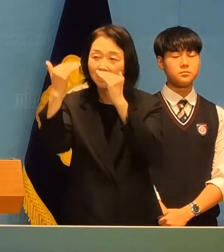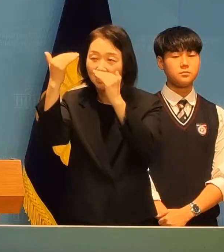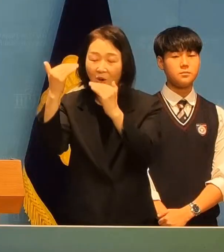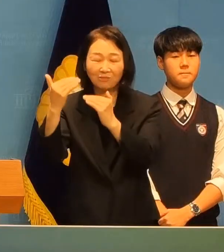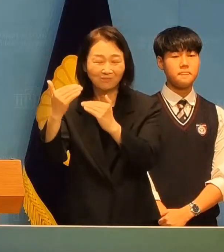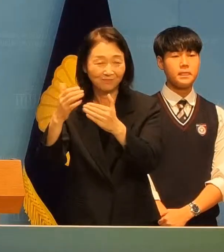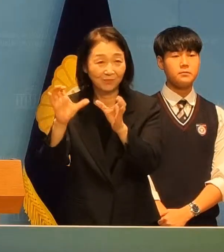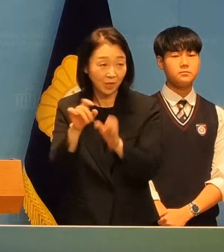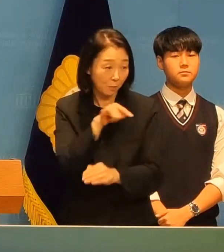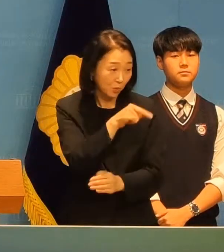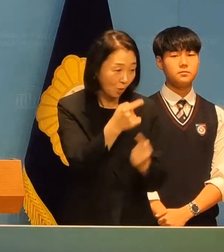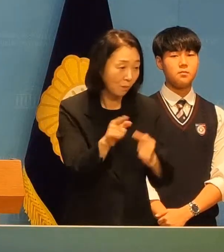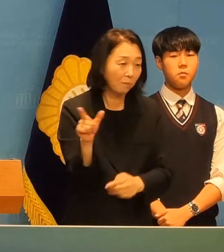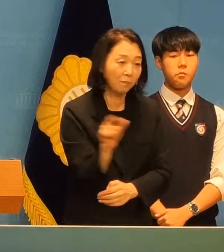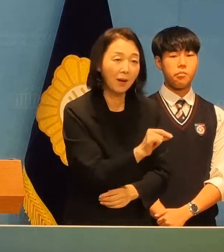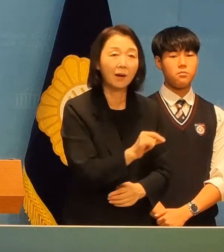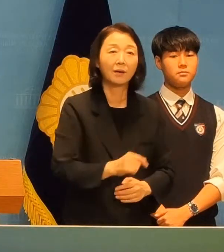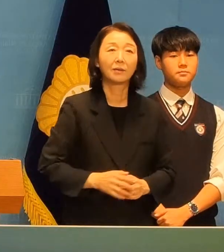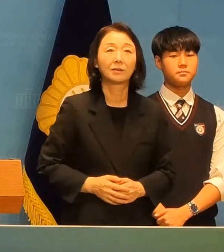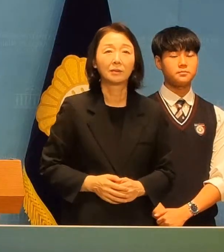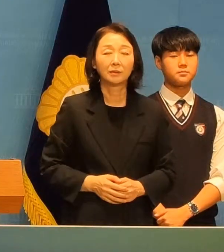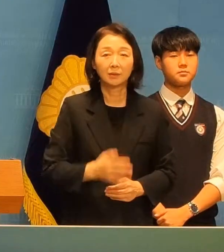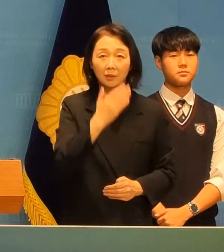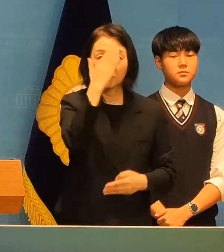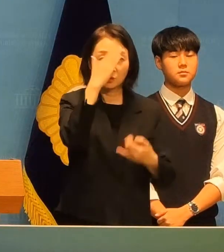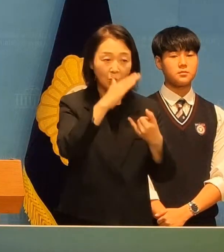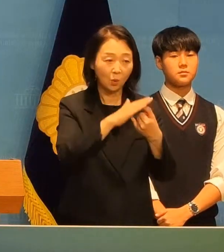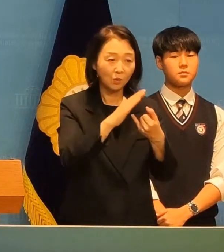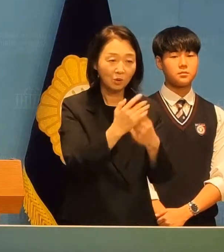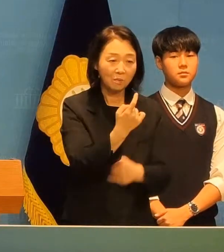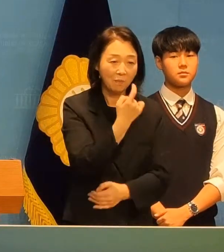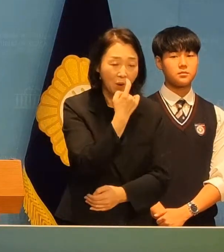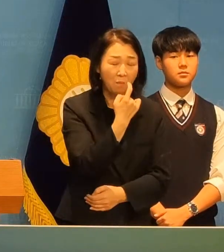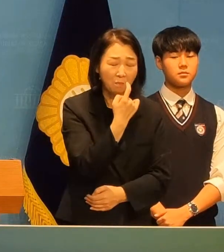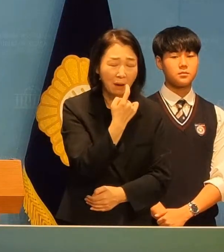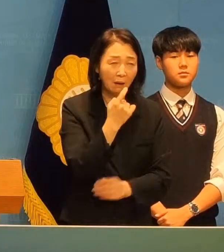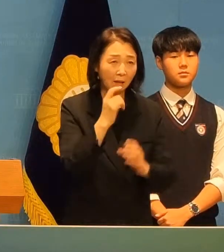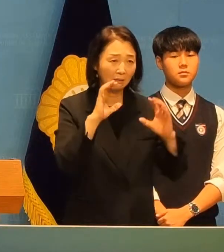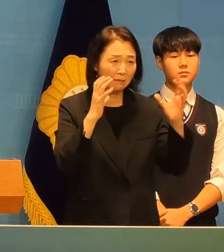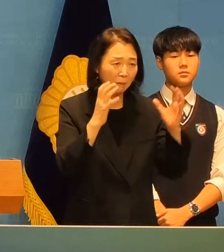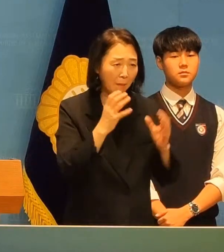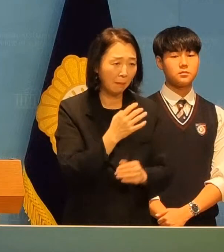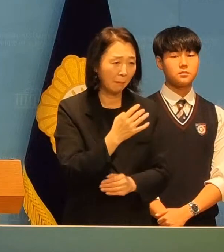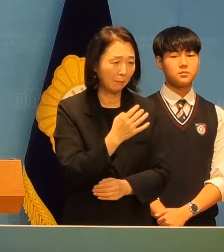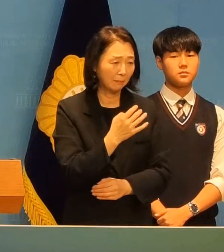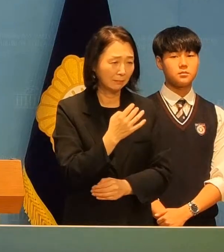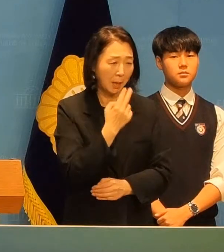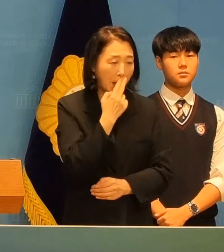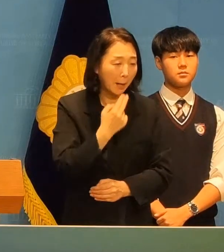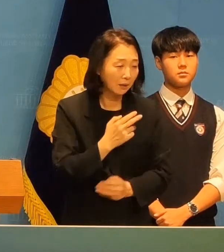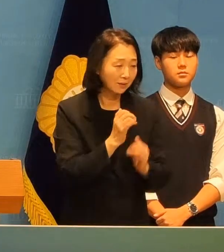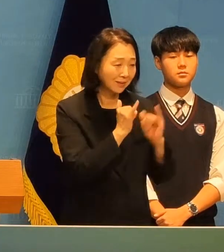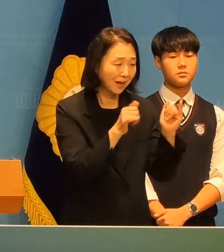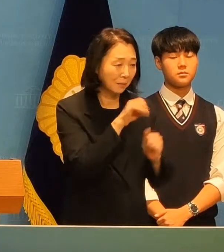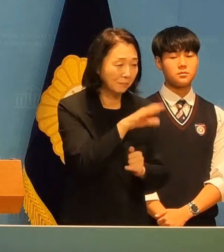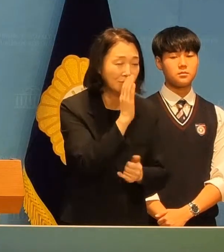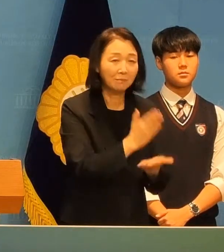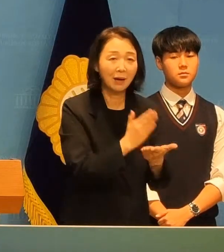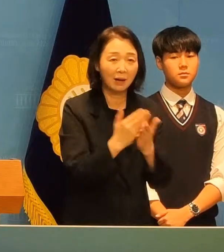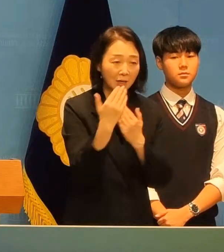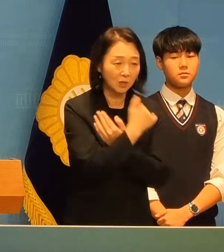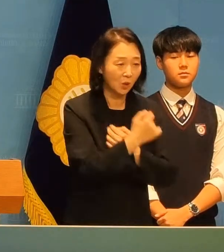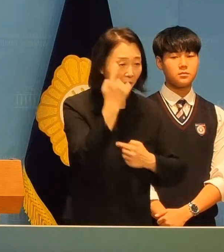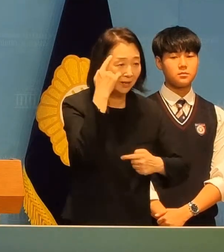없습니다. 그렇기에 단순히 청소년들을 배워야 하는 어린 사람으로만 치부할 것이 아니라 오히려 그들의 건강한